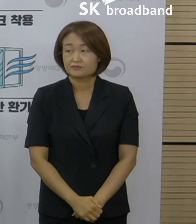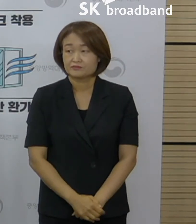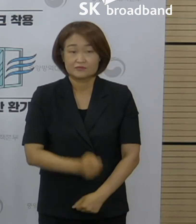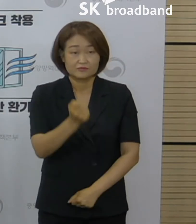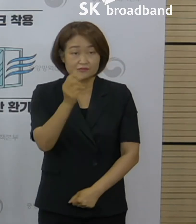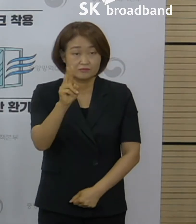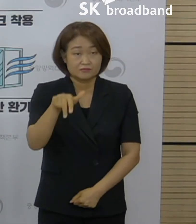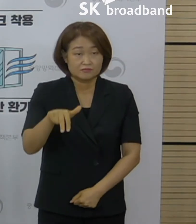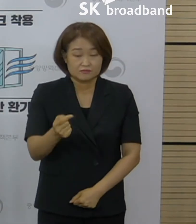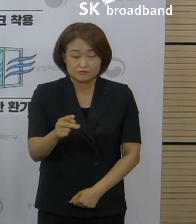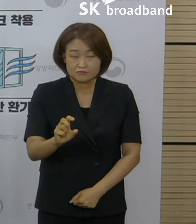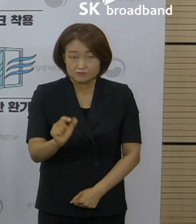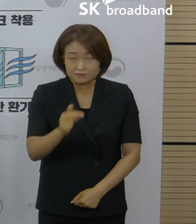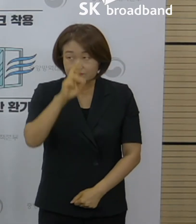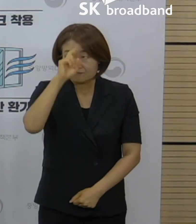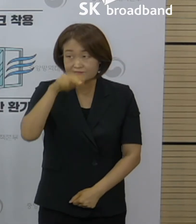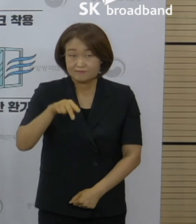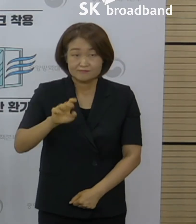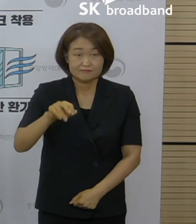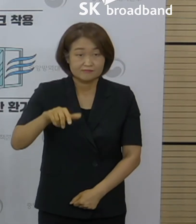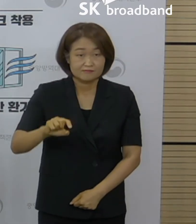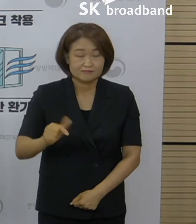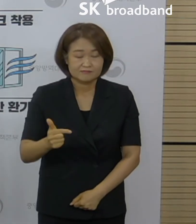TV조선 박상준 기자님 질문입니다.